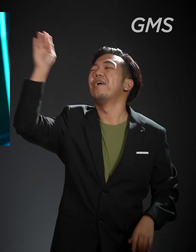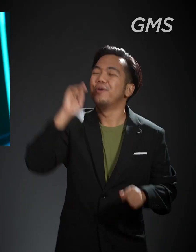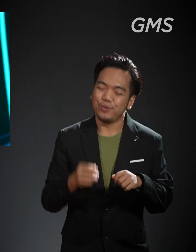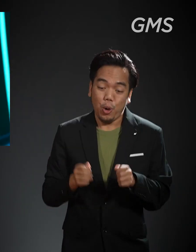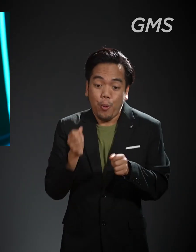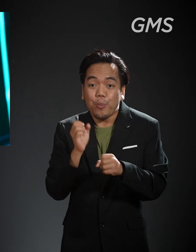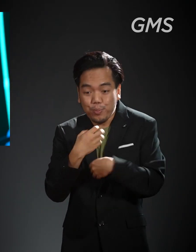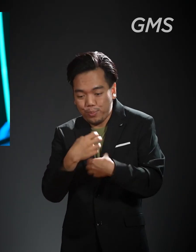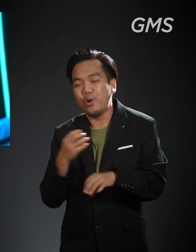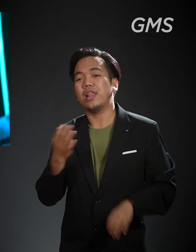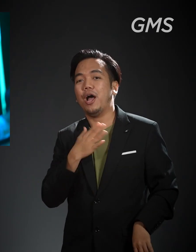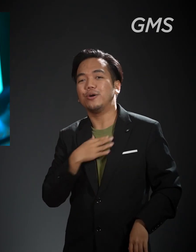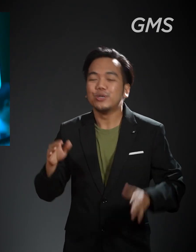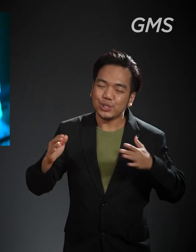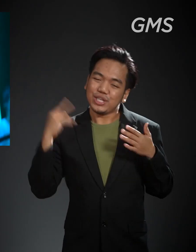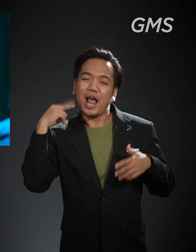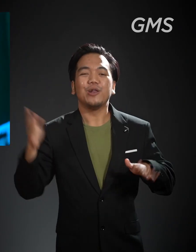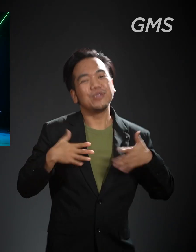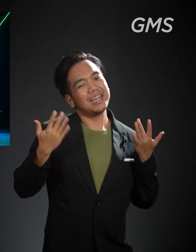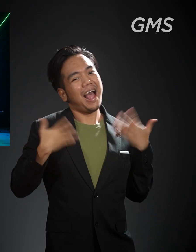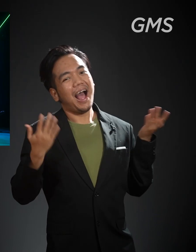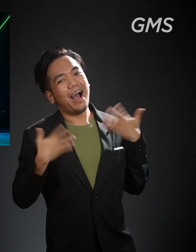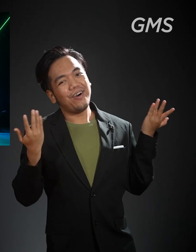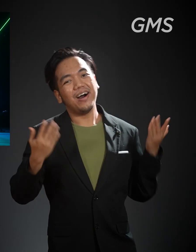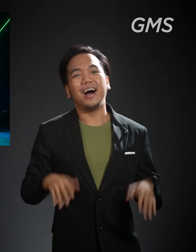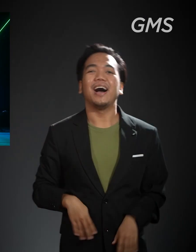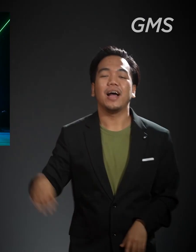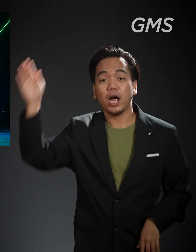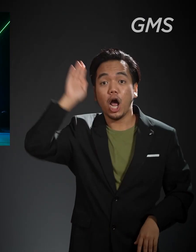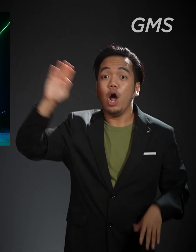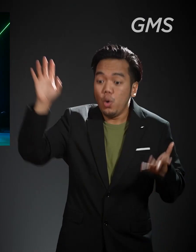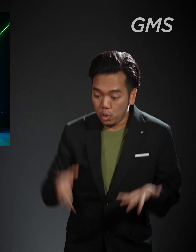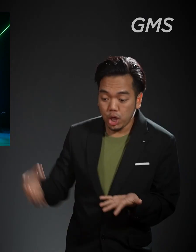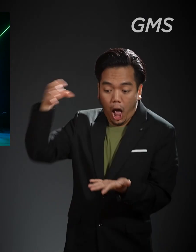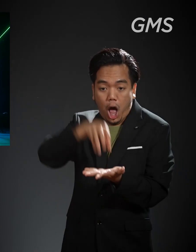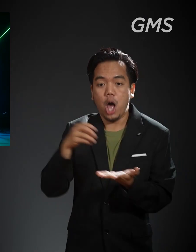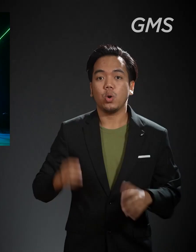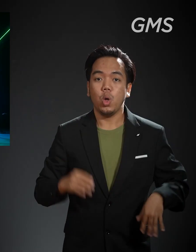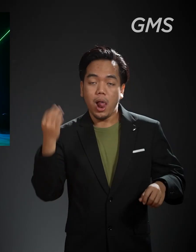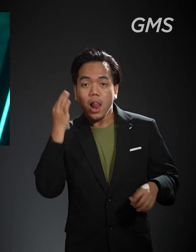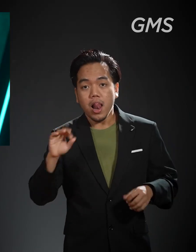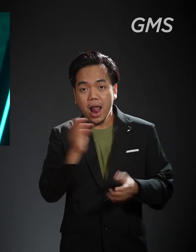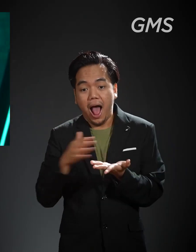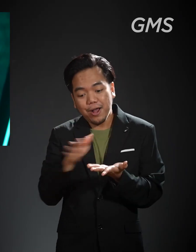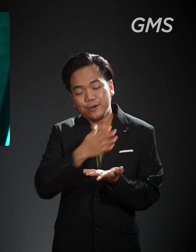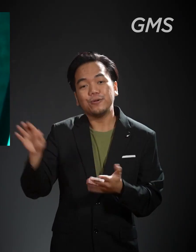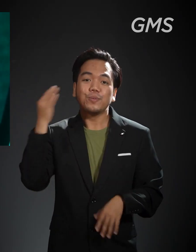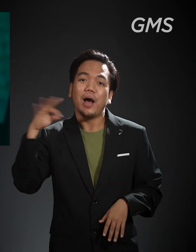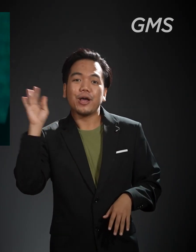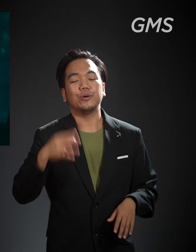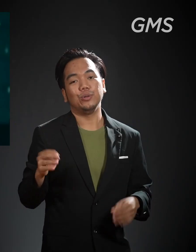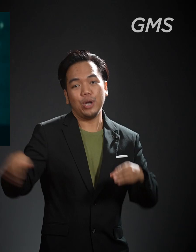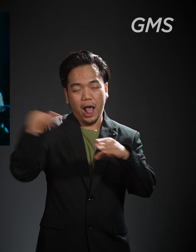selalu tertawa. Kau taruh lagu baru dalam